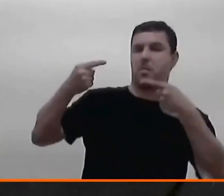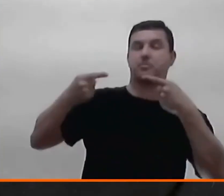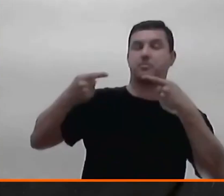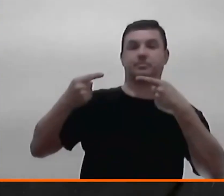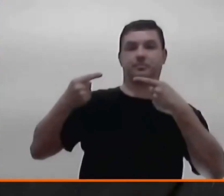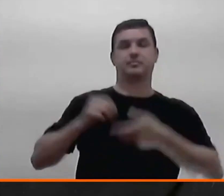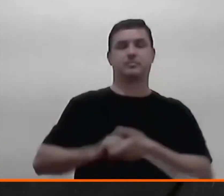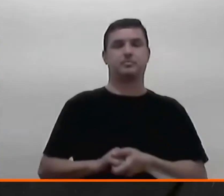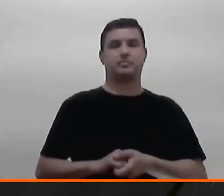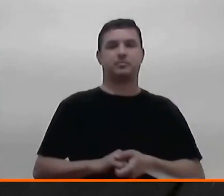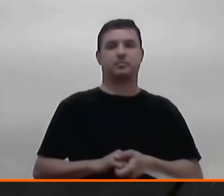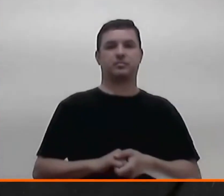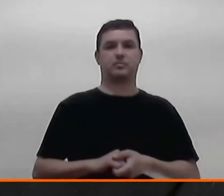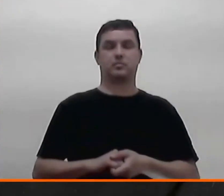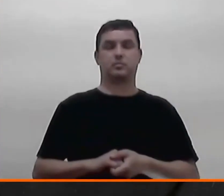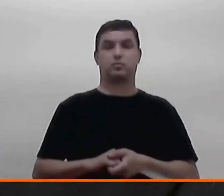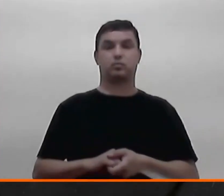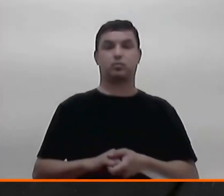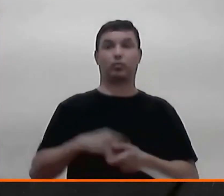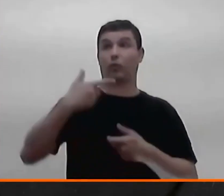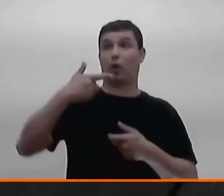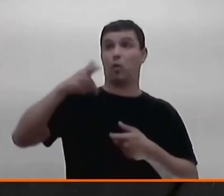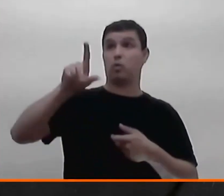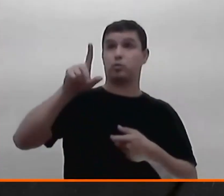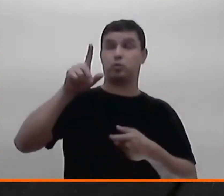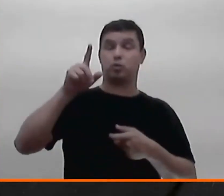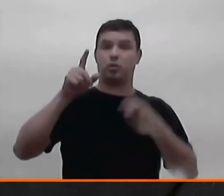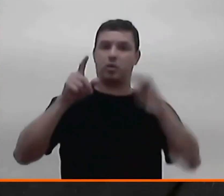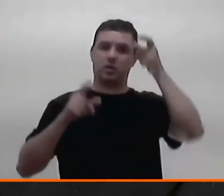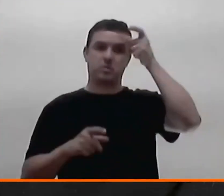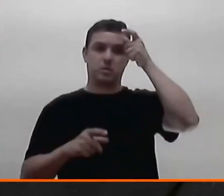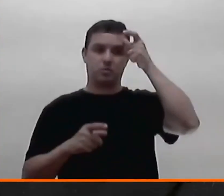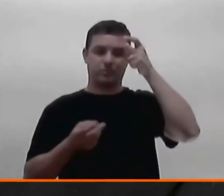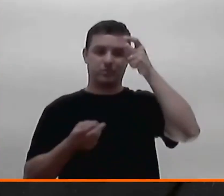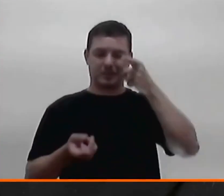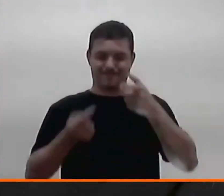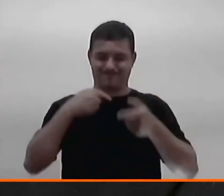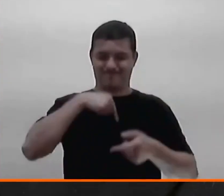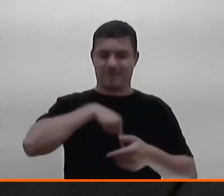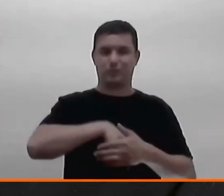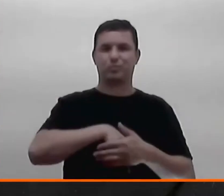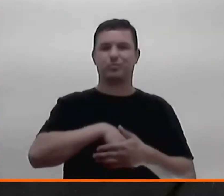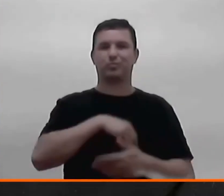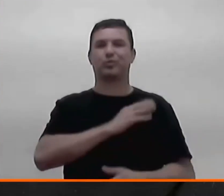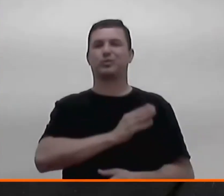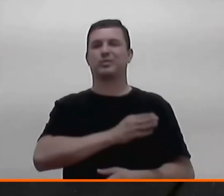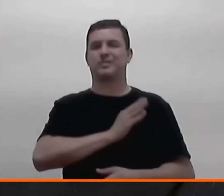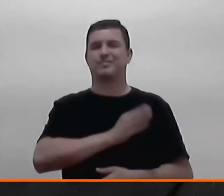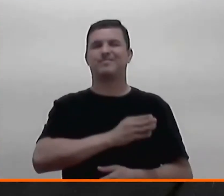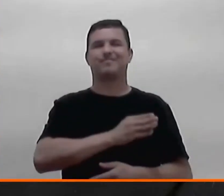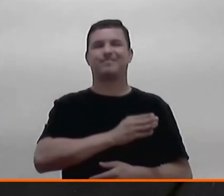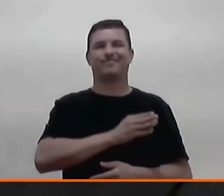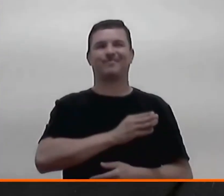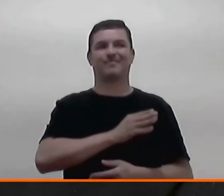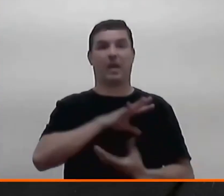inimigo pode ser que está dentro de nós, meus irmãos. É a nossa vida da